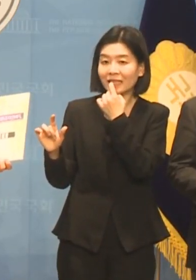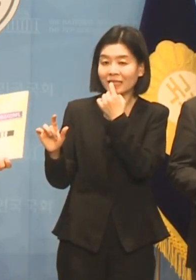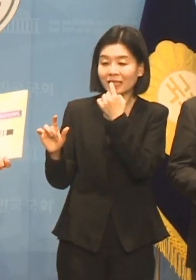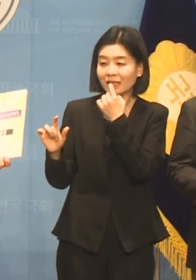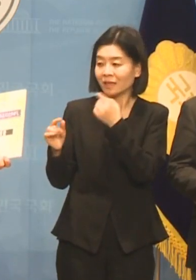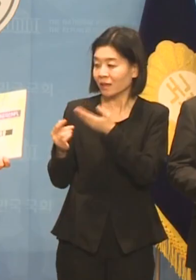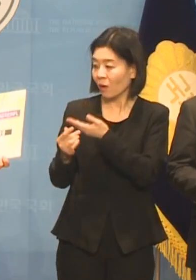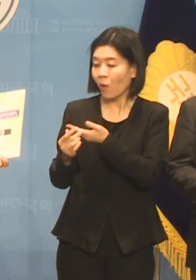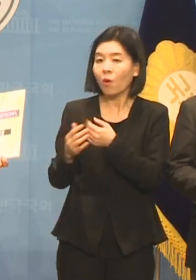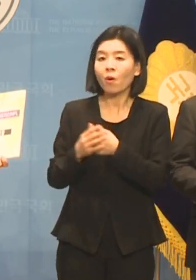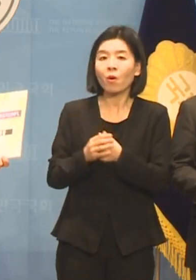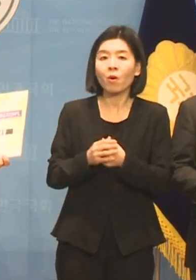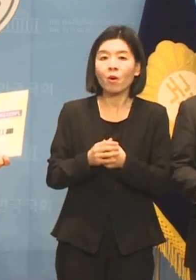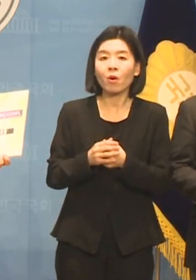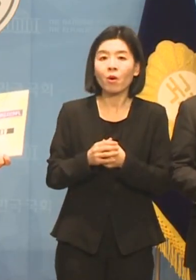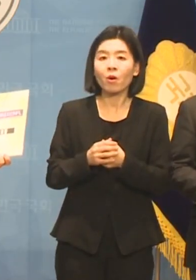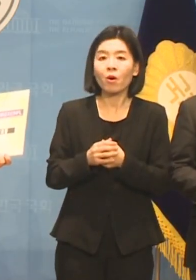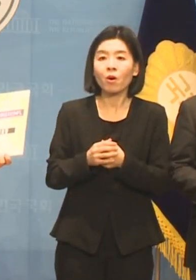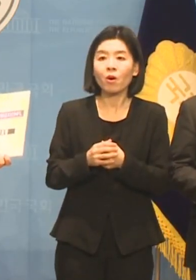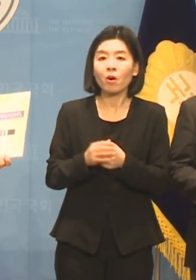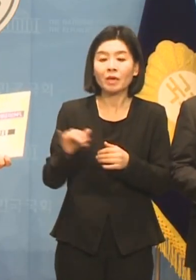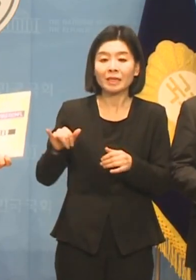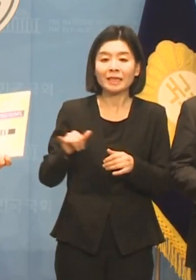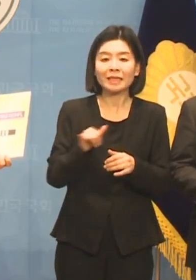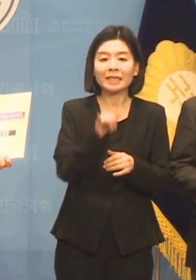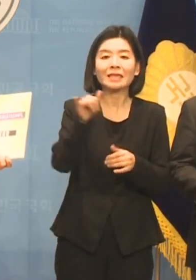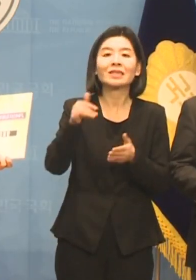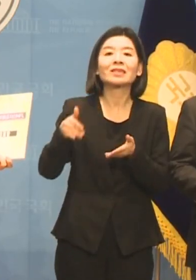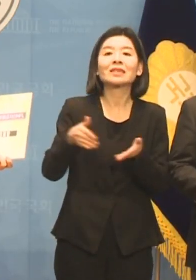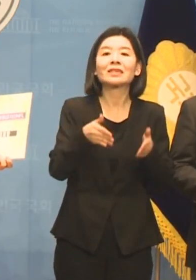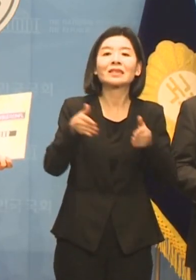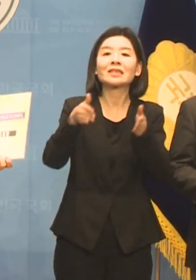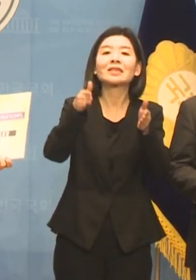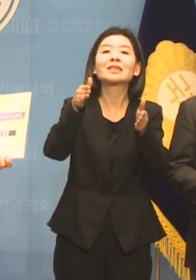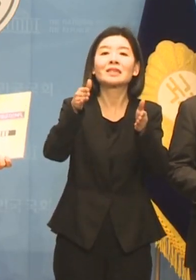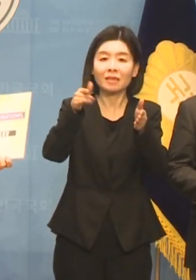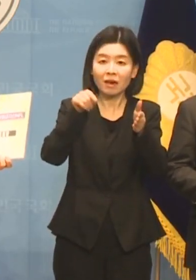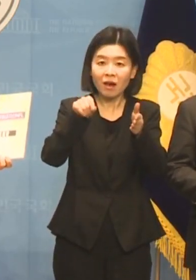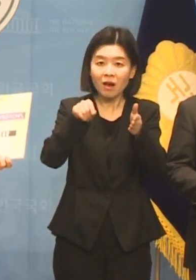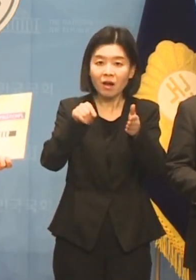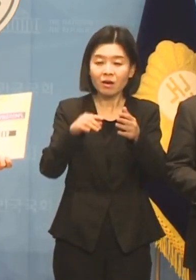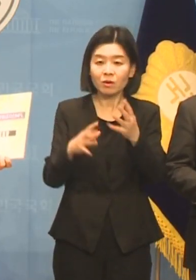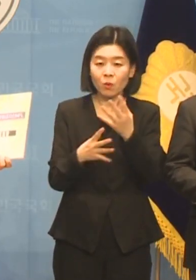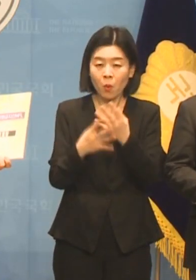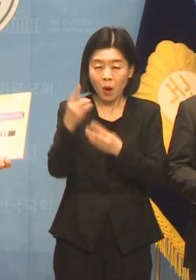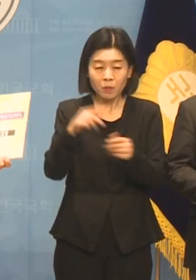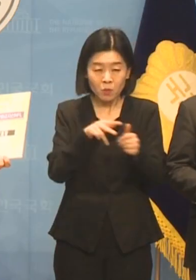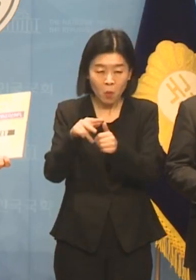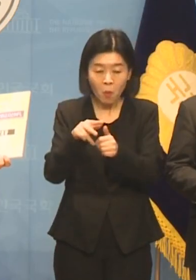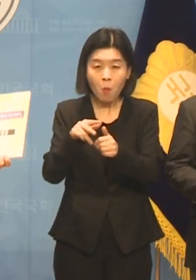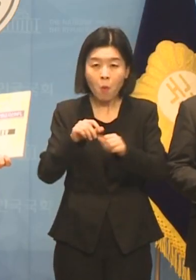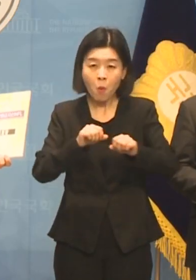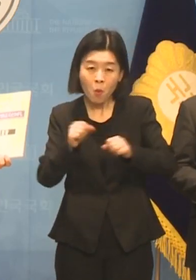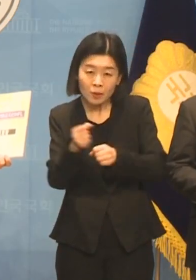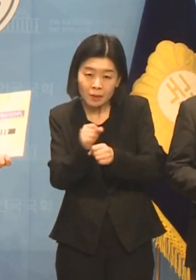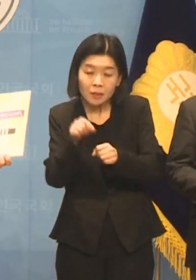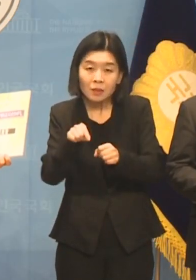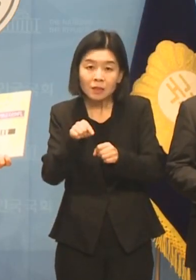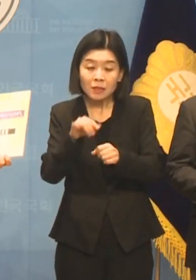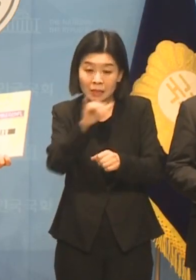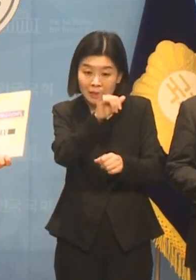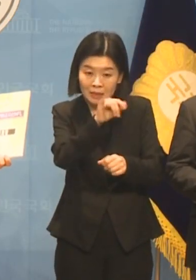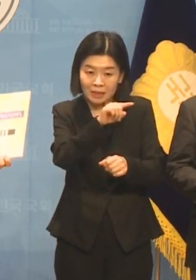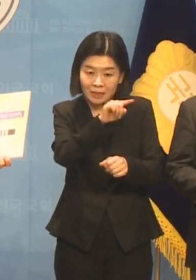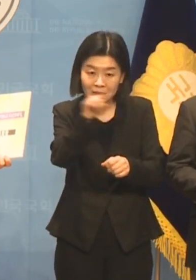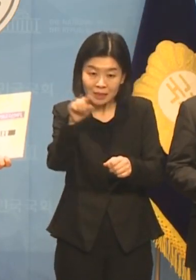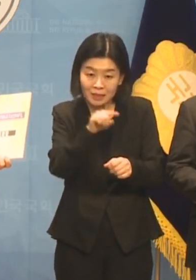이 부분이 정해진 항로인 회랑입니다. 통합정보작전은 지그재그 모양의 비행